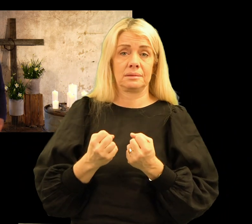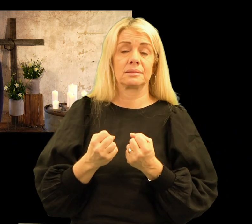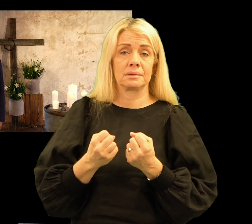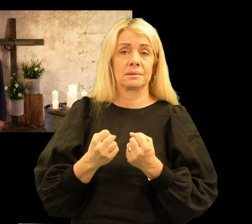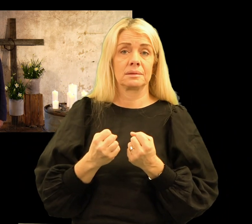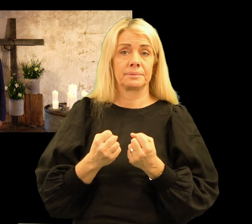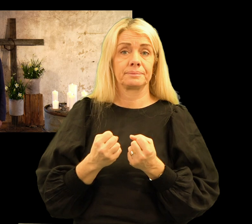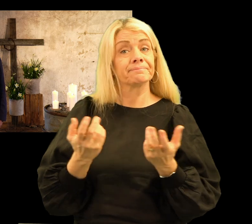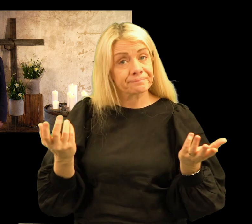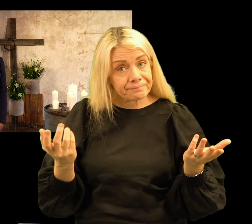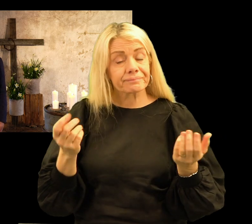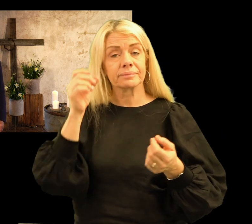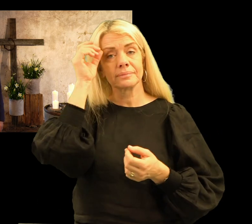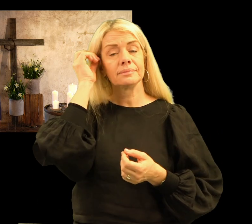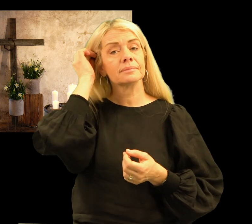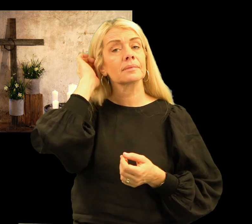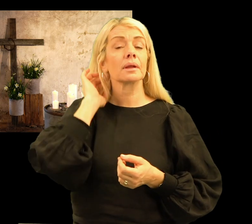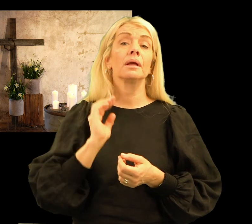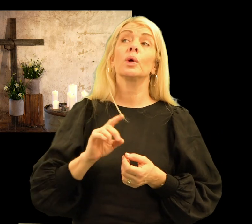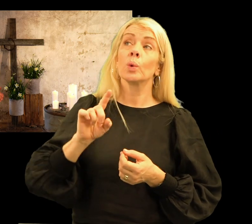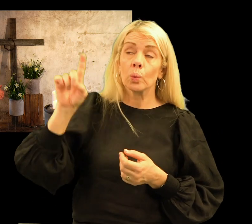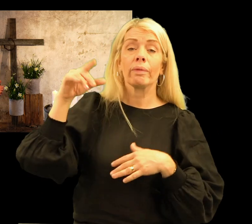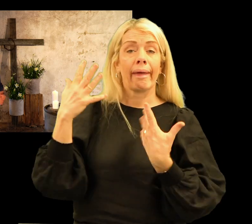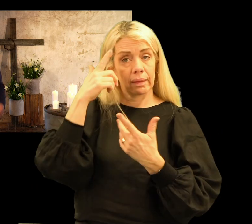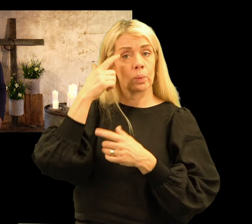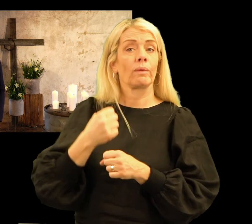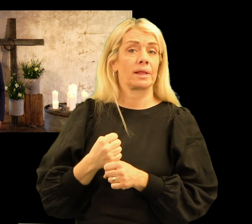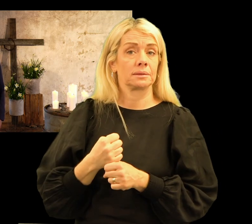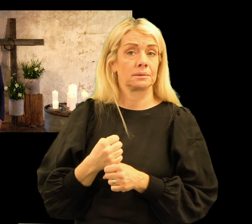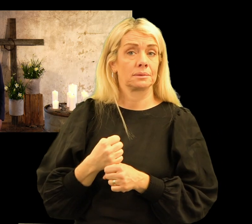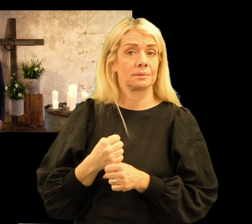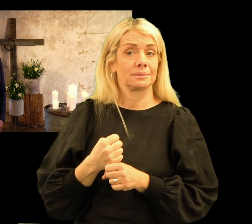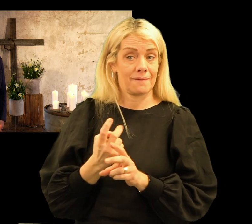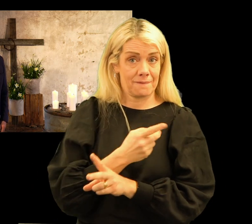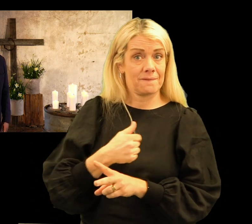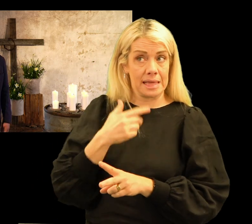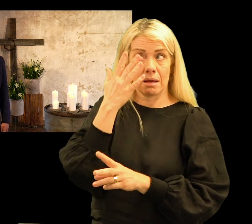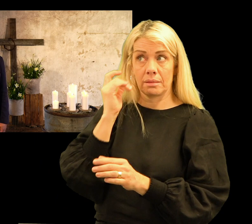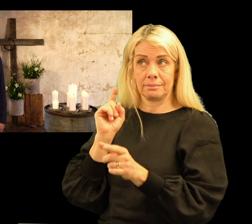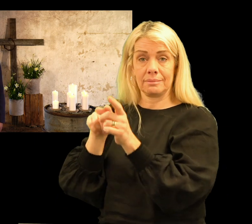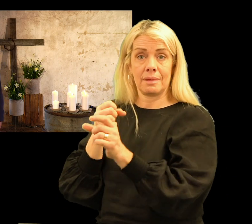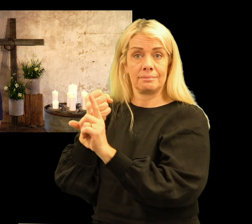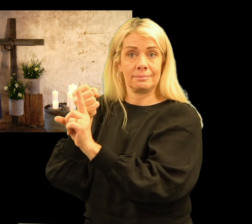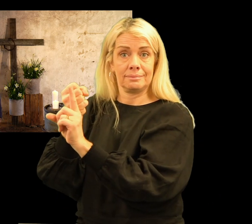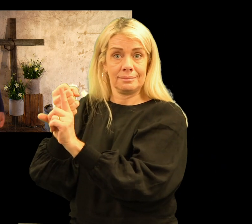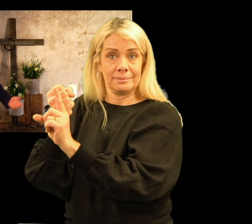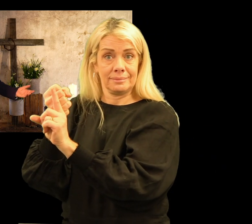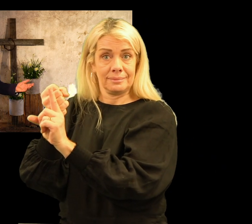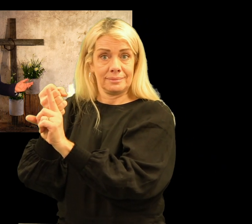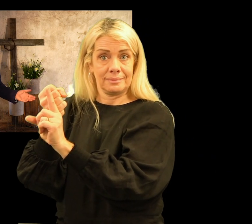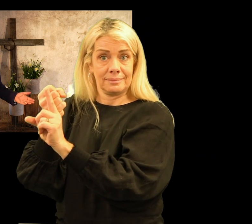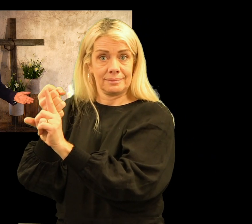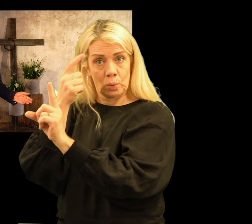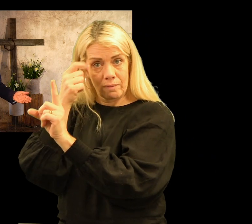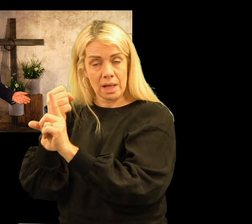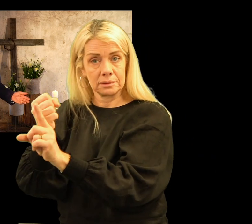världen. Alltså, Gud är trogen. Därför kan vi vara trogna supportrar. Det beror